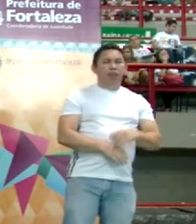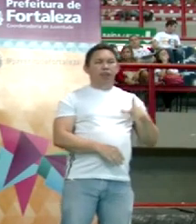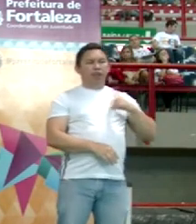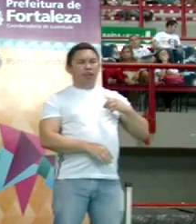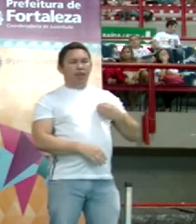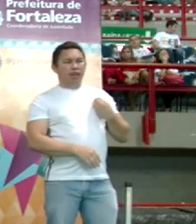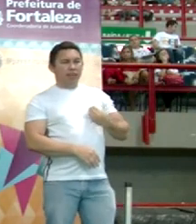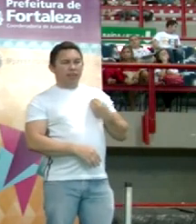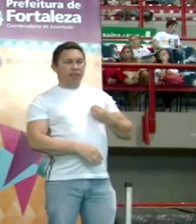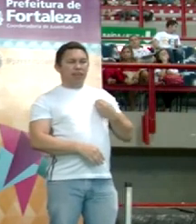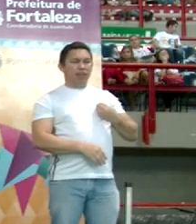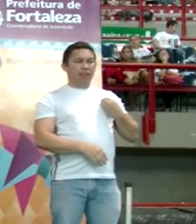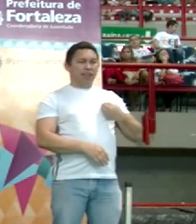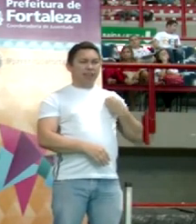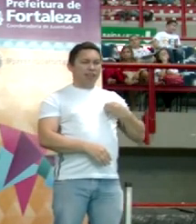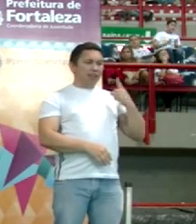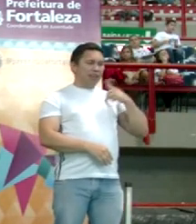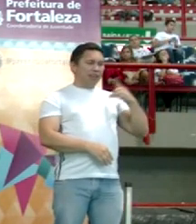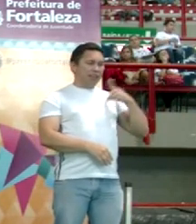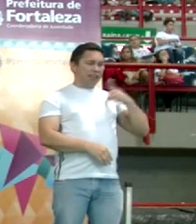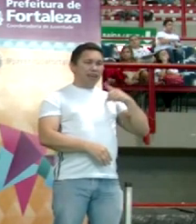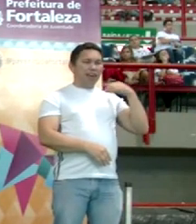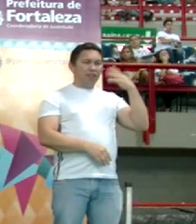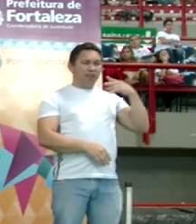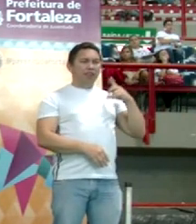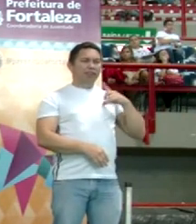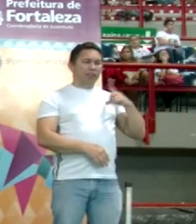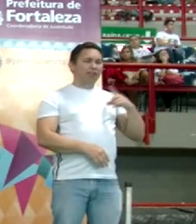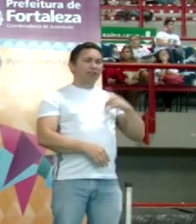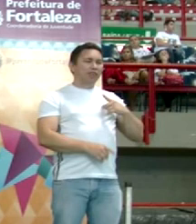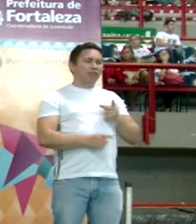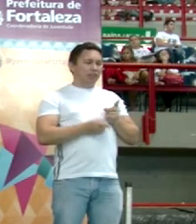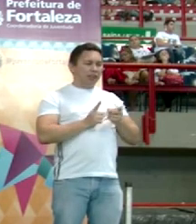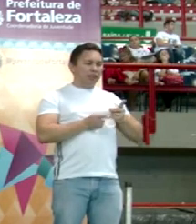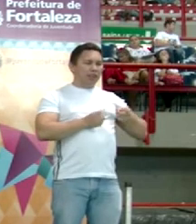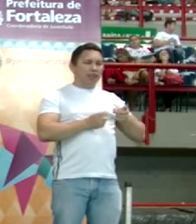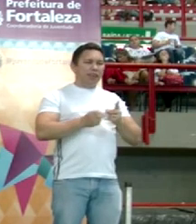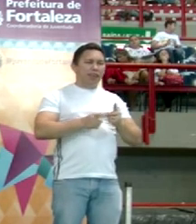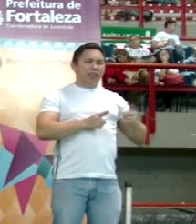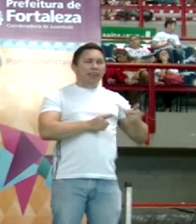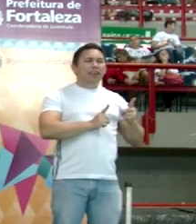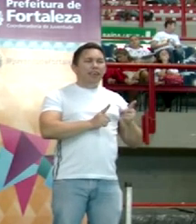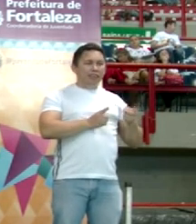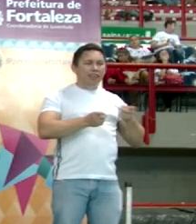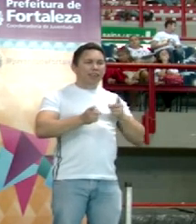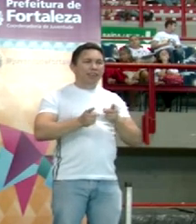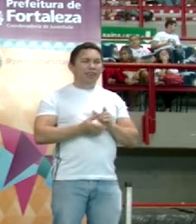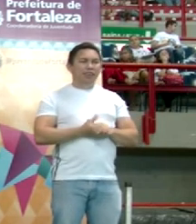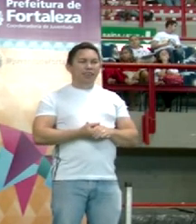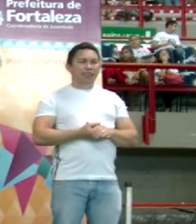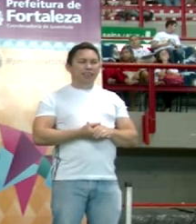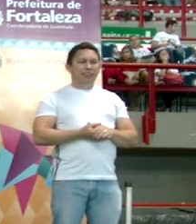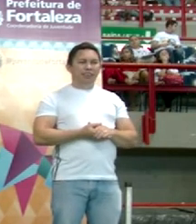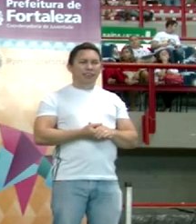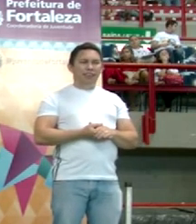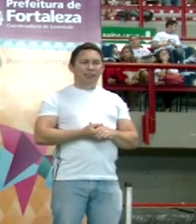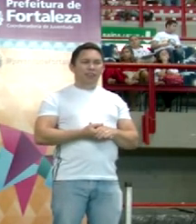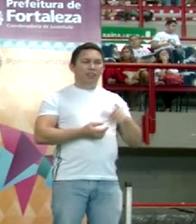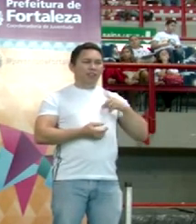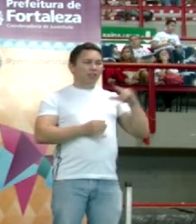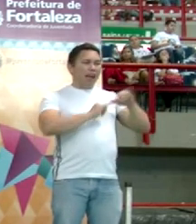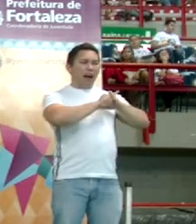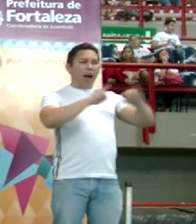música. Tan, tan, tan, tan, tan, tan. Não é aquela música? Como é aquela música? Que é do